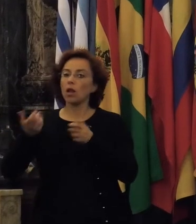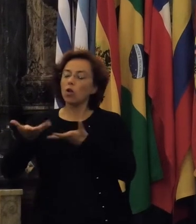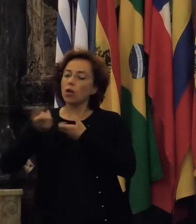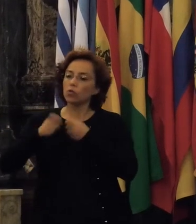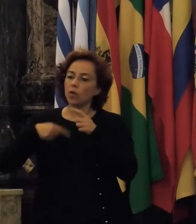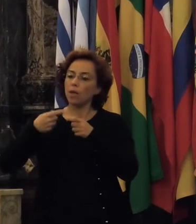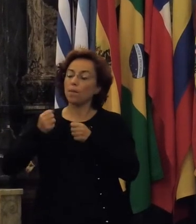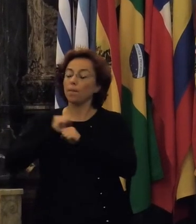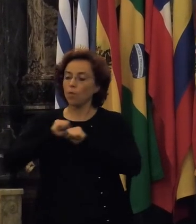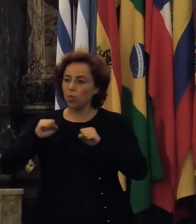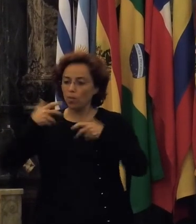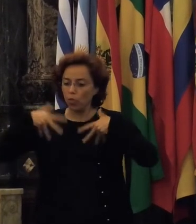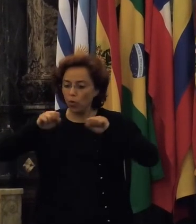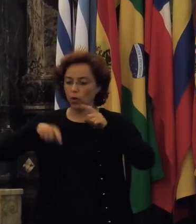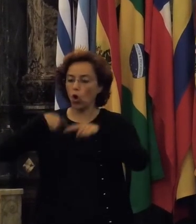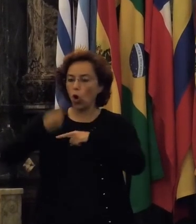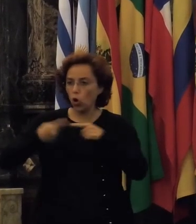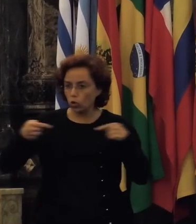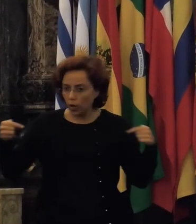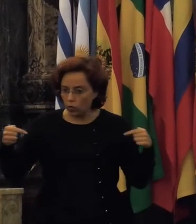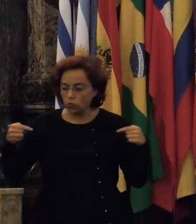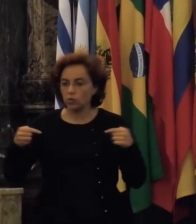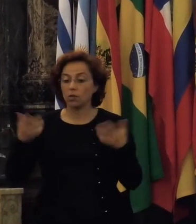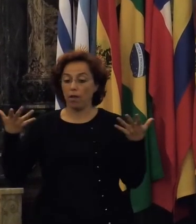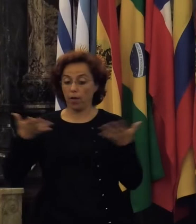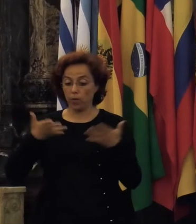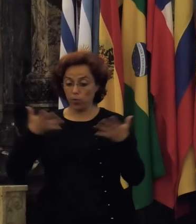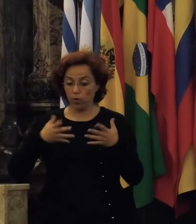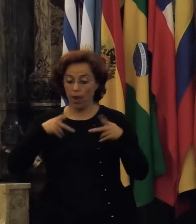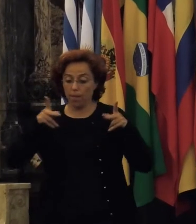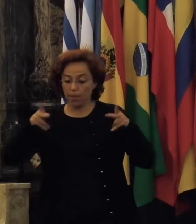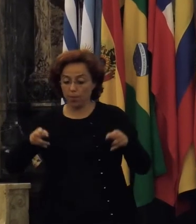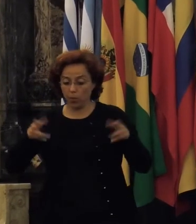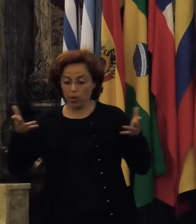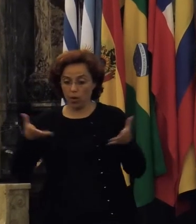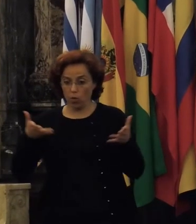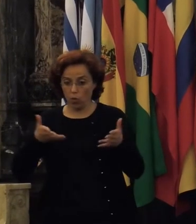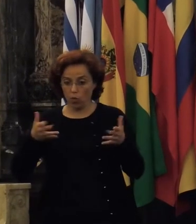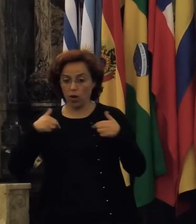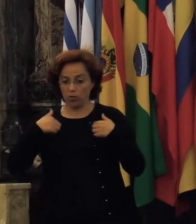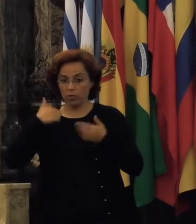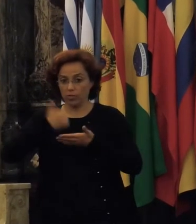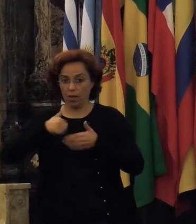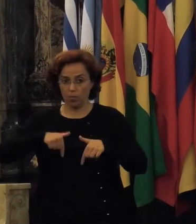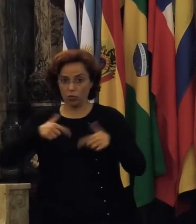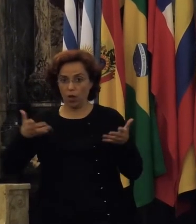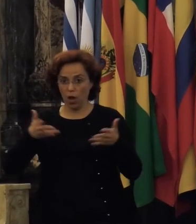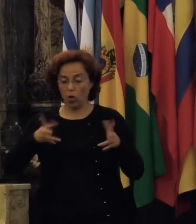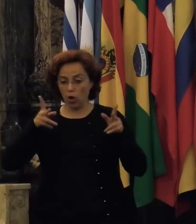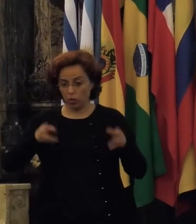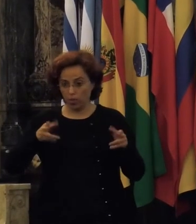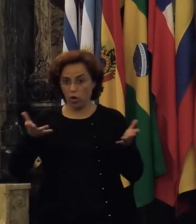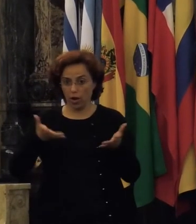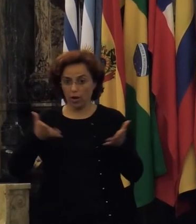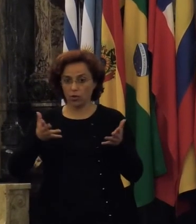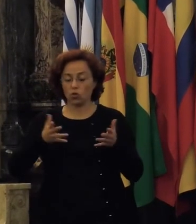tipo de respuestas. En la actualidad, en nuestra época, siendo contemporáneos, redefiniendo